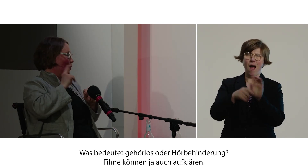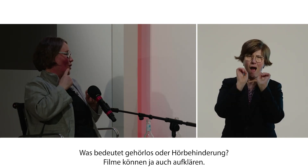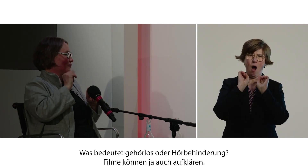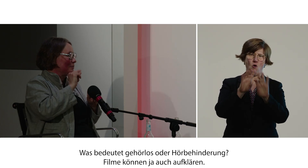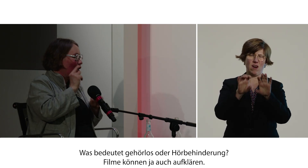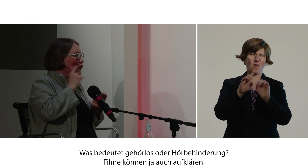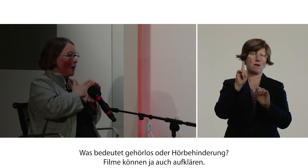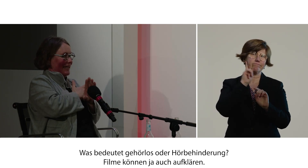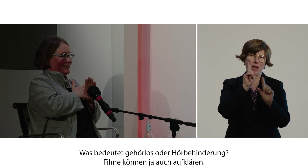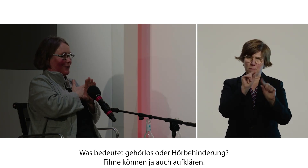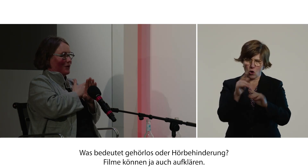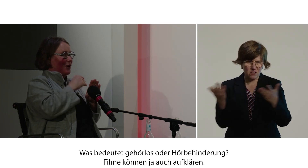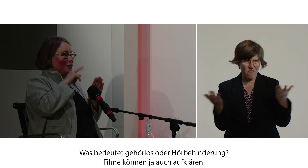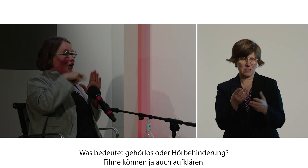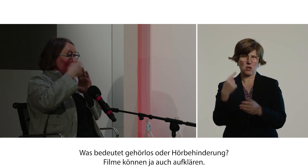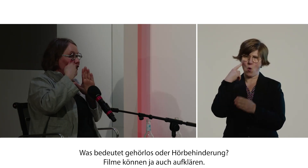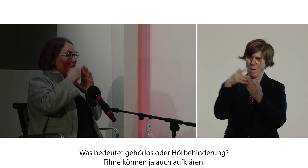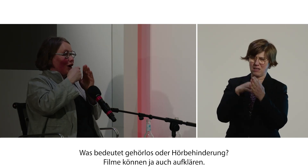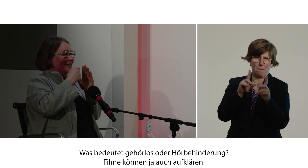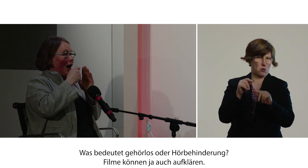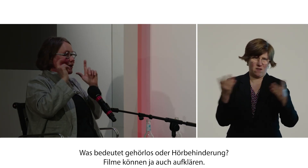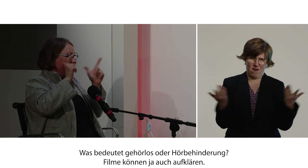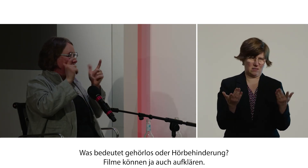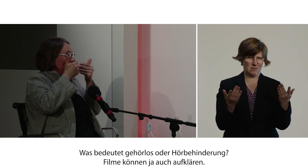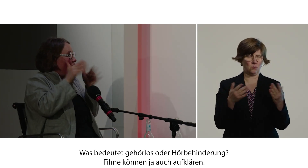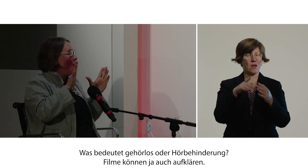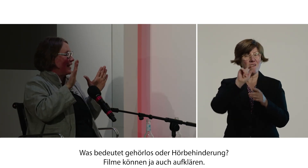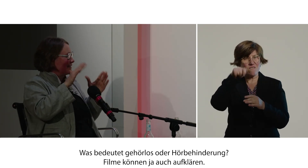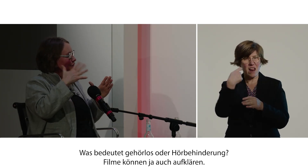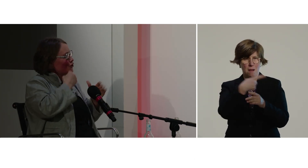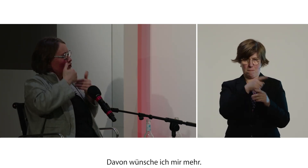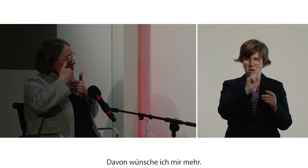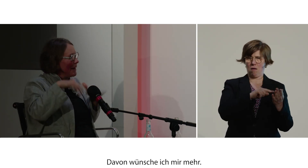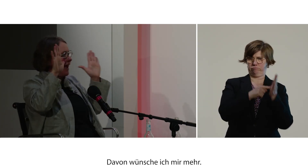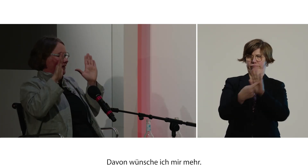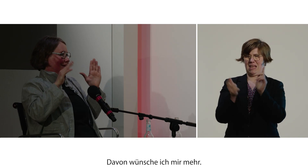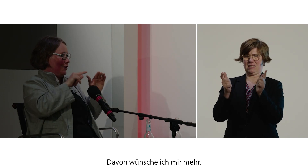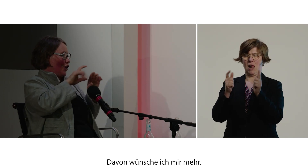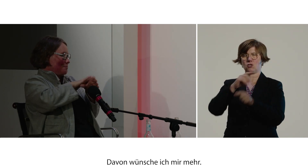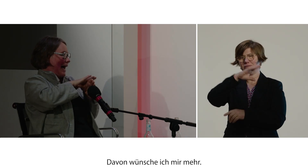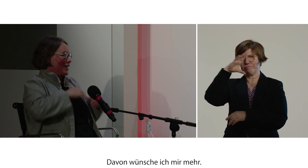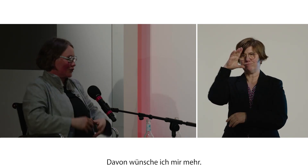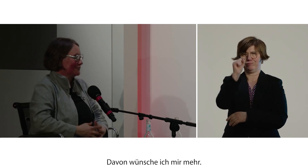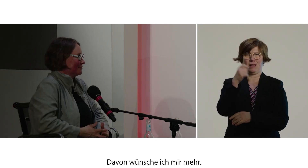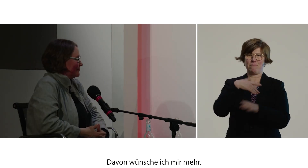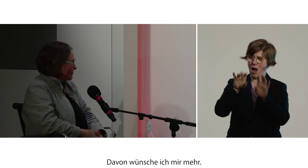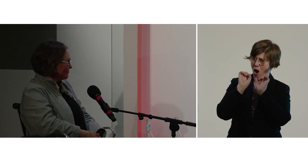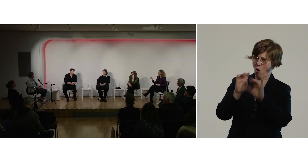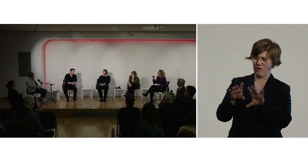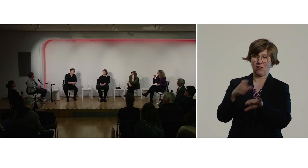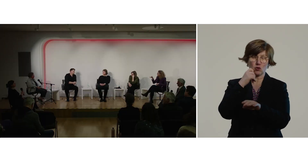bedeutet Gehörlos, was bedeutet Hörbehinderung. Und solche Filme können ja auch die Gesellschaft aufklären. Und da wünsche ich mir mehr von solchen Bereichen.